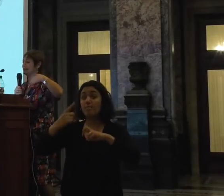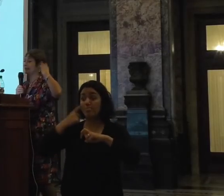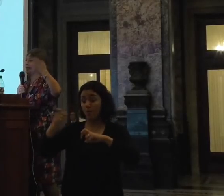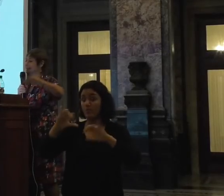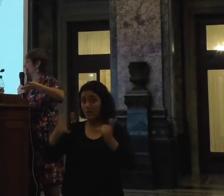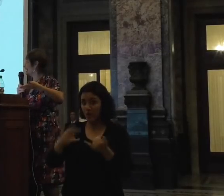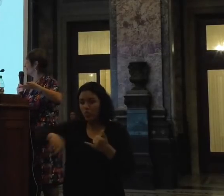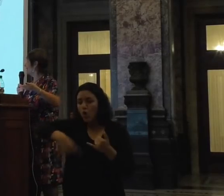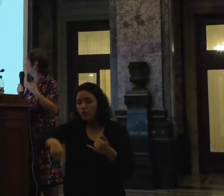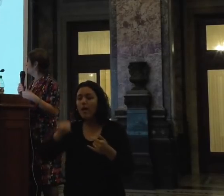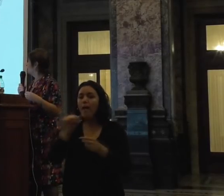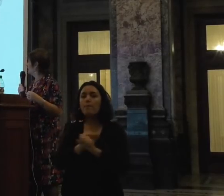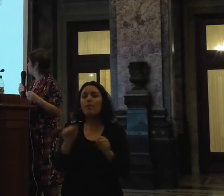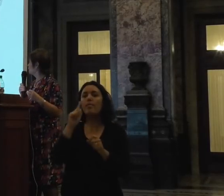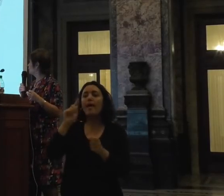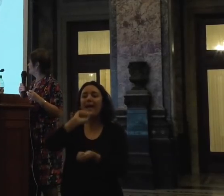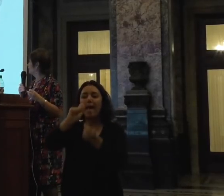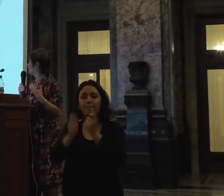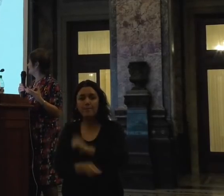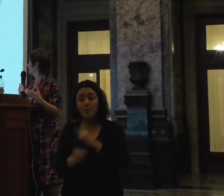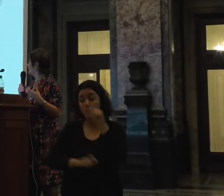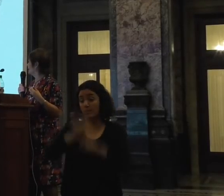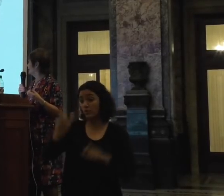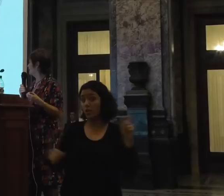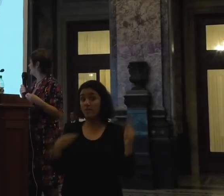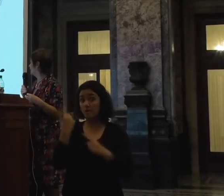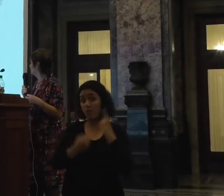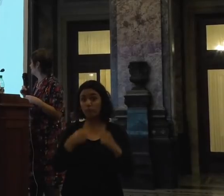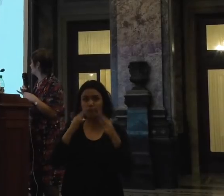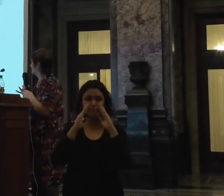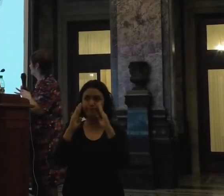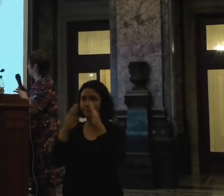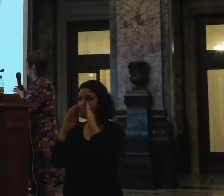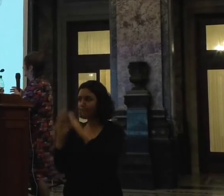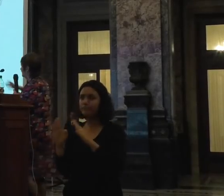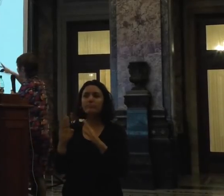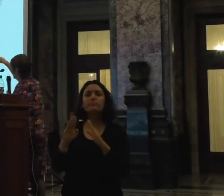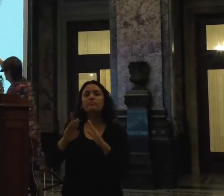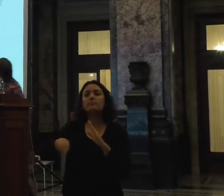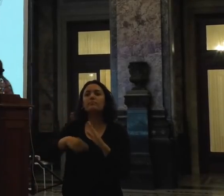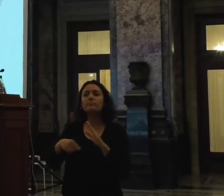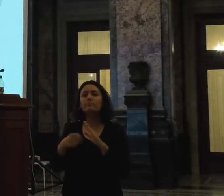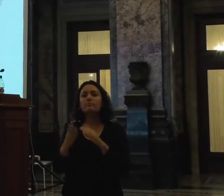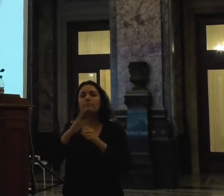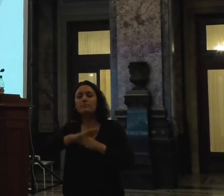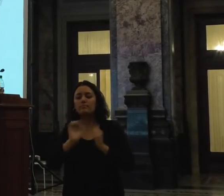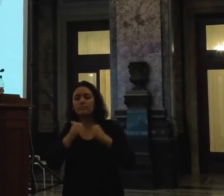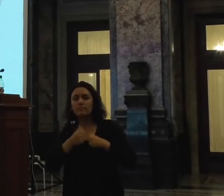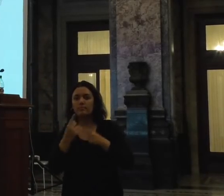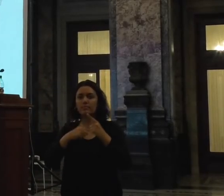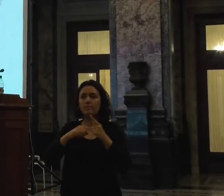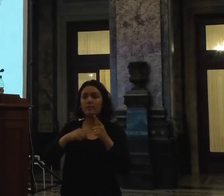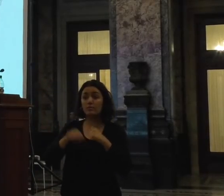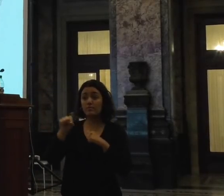a estar alterada cuando los sujetos atienden de manera encubierta. Esta es la parte occipital